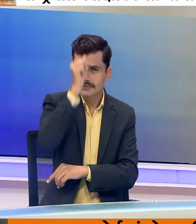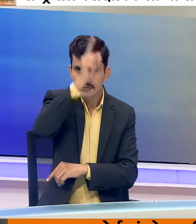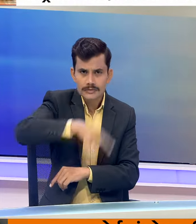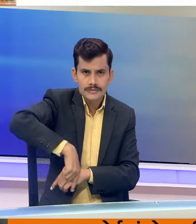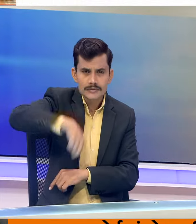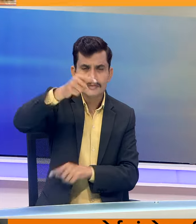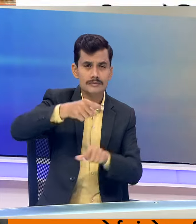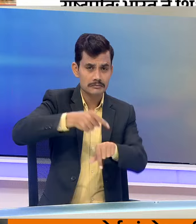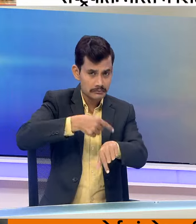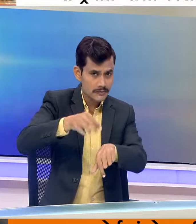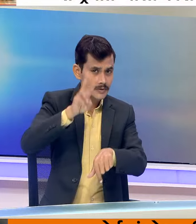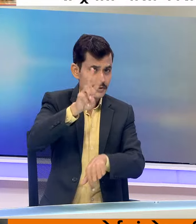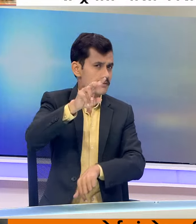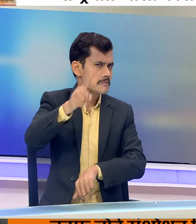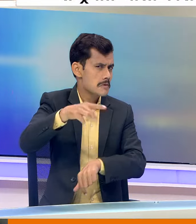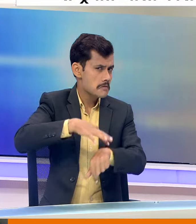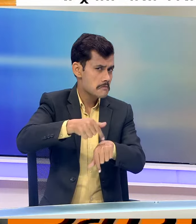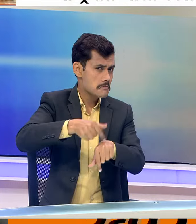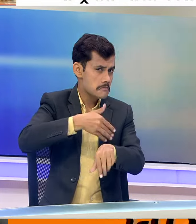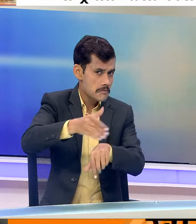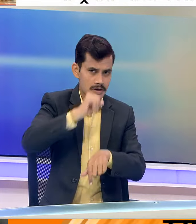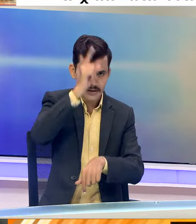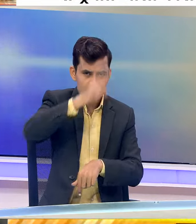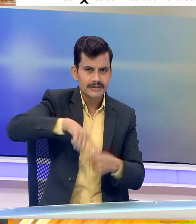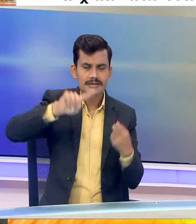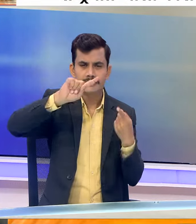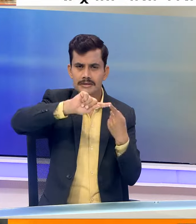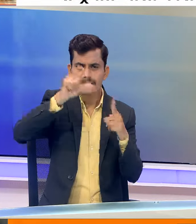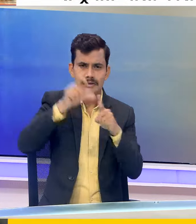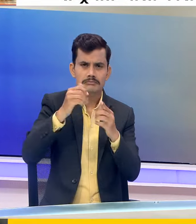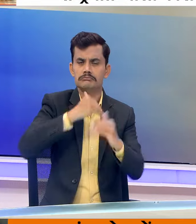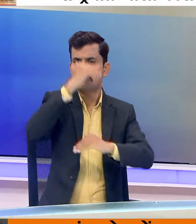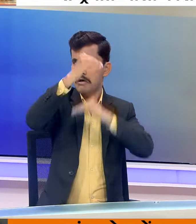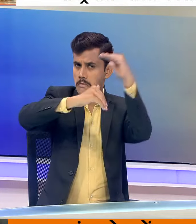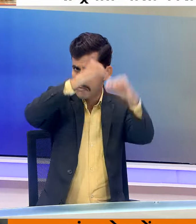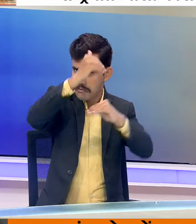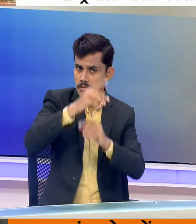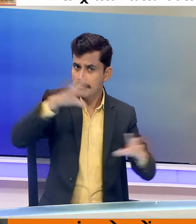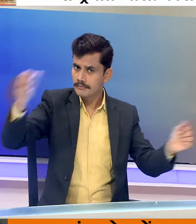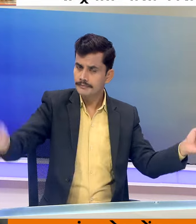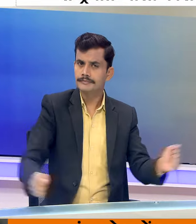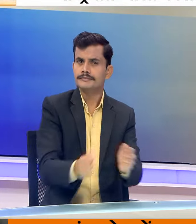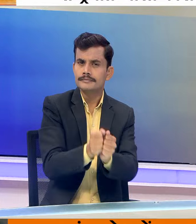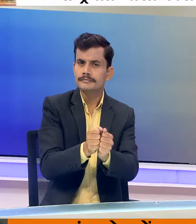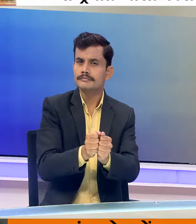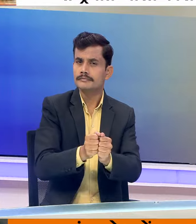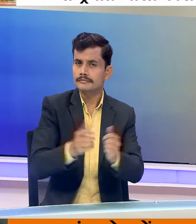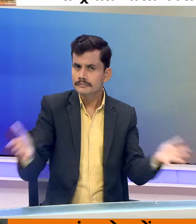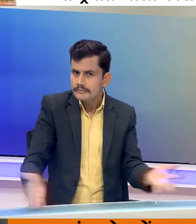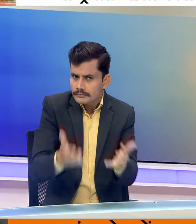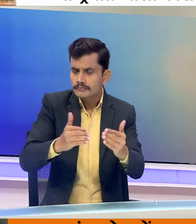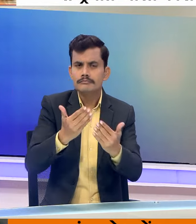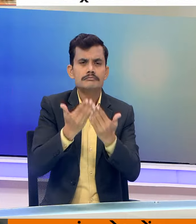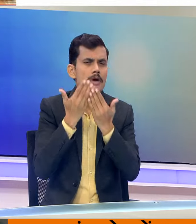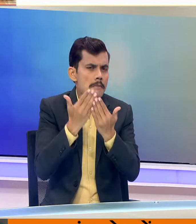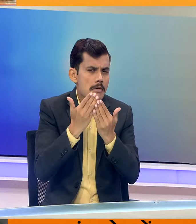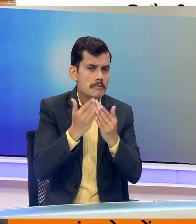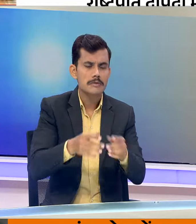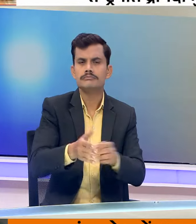कहा कि भारत 21वीं शताब्दी में भारत में शिक्षा के क्षेत्र में हुई प्रगति के साथ बढ़ती साक्षरता पर भी प्रकाश